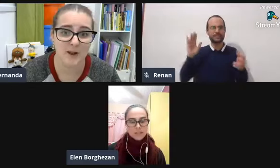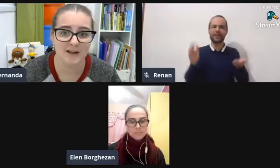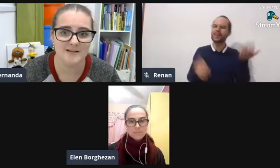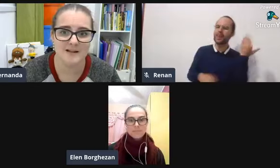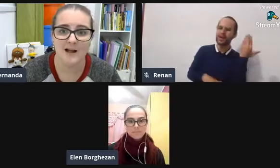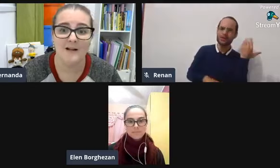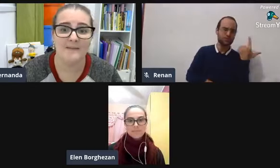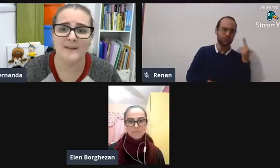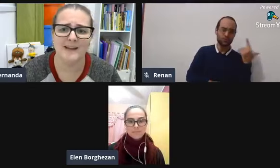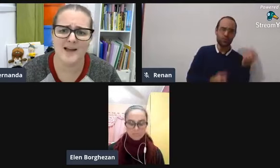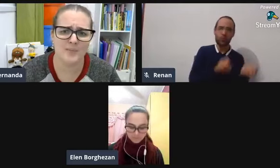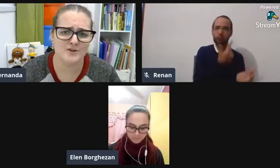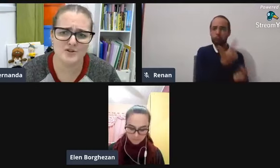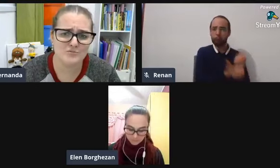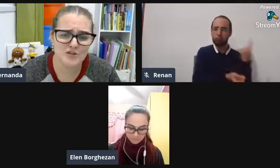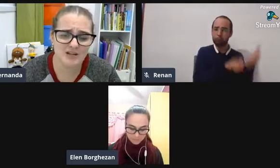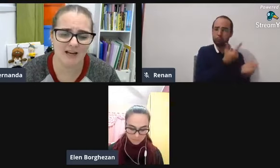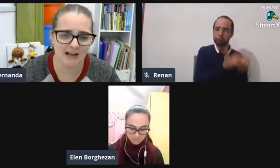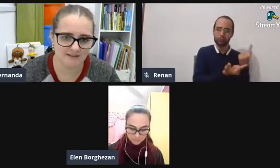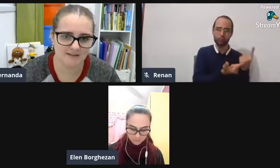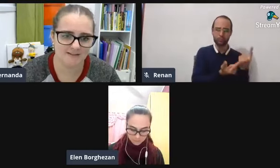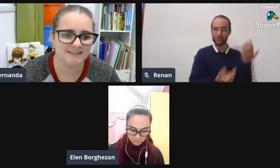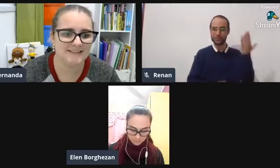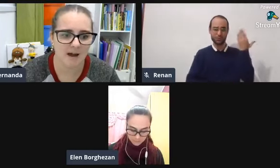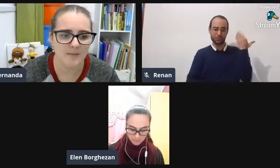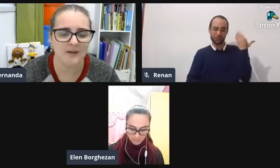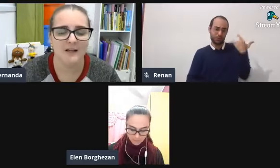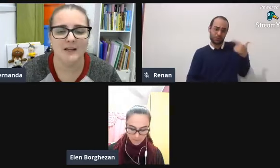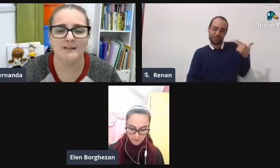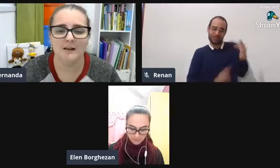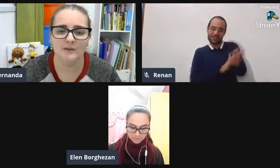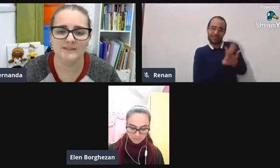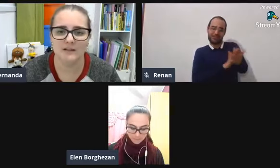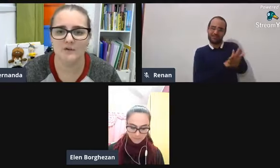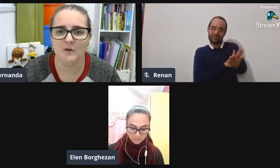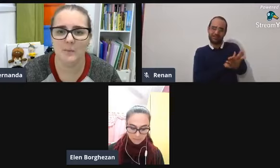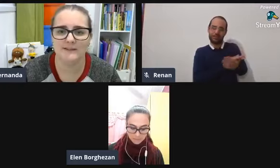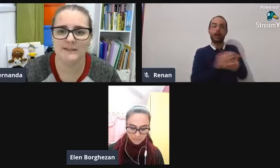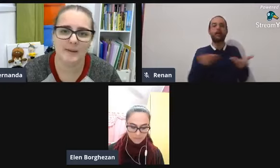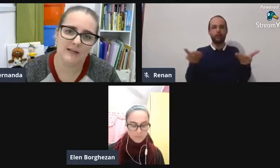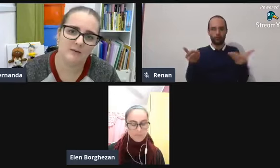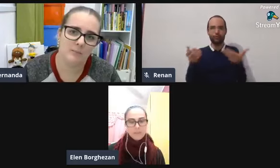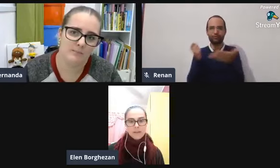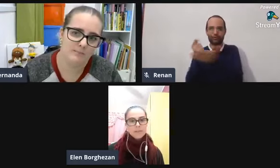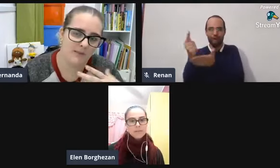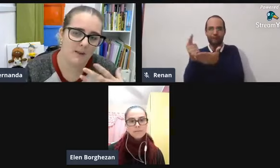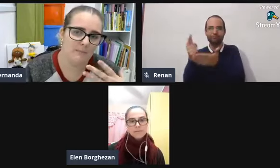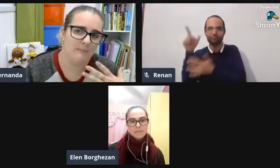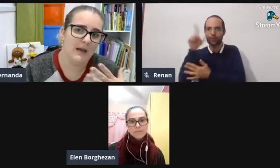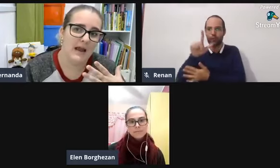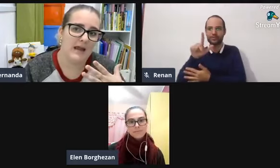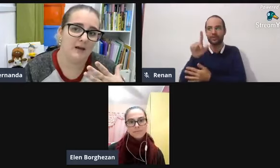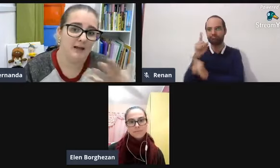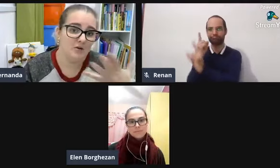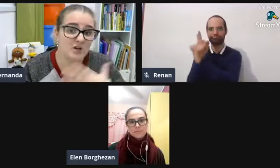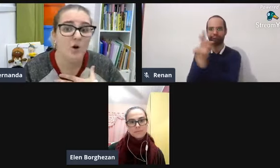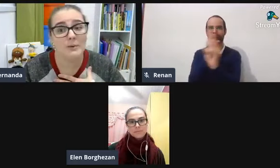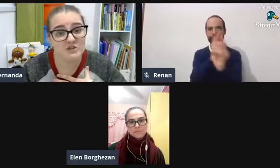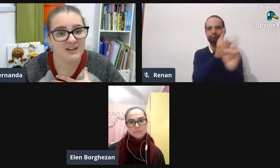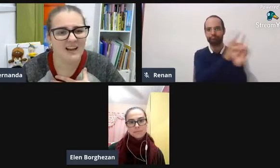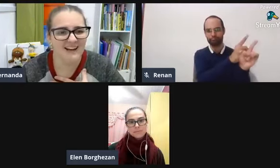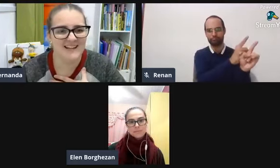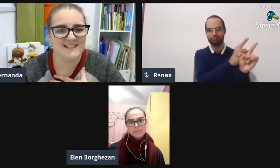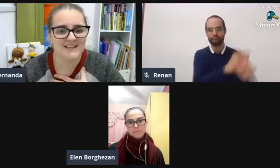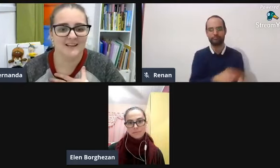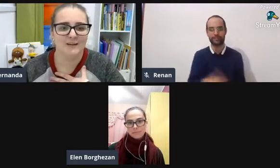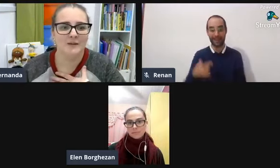já tem mais. Naquela época a gente não tinha nada, sabe? Então, assim, eu fico percebendo, né? Eu já